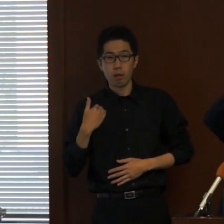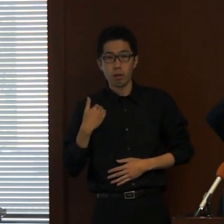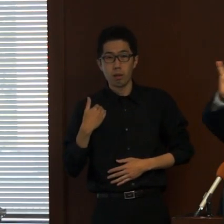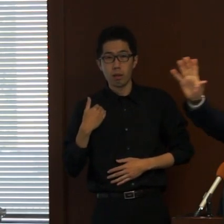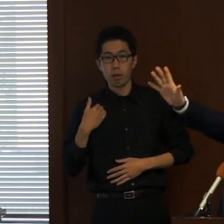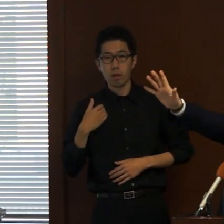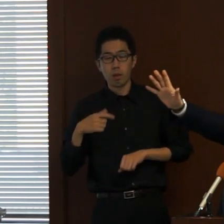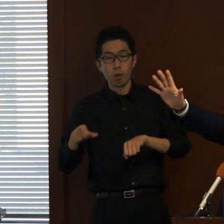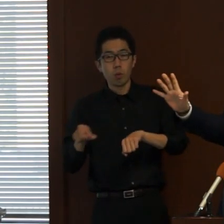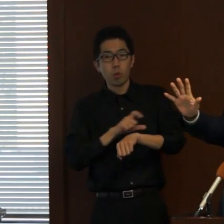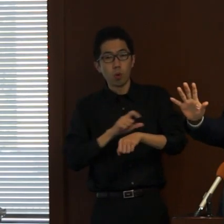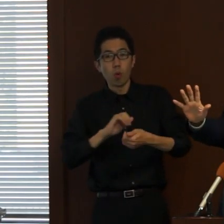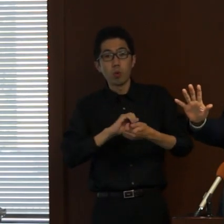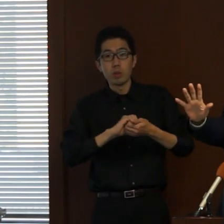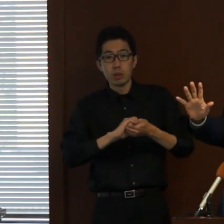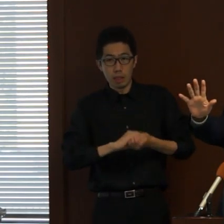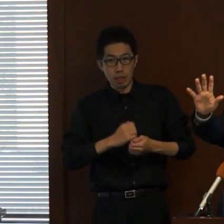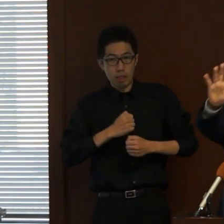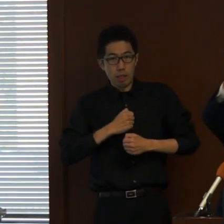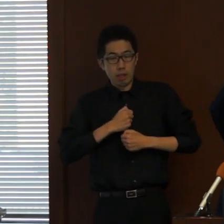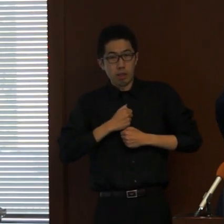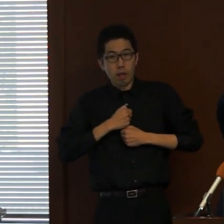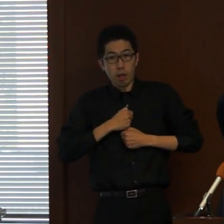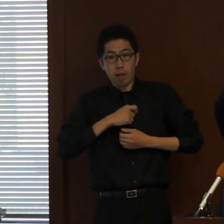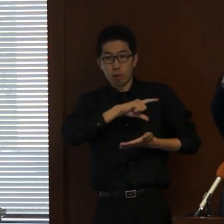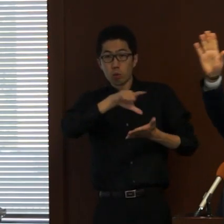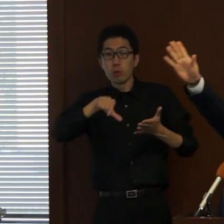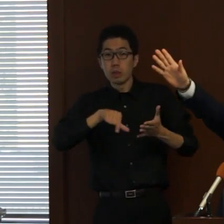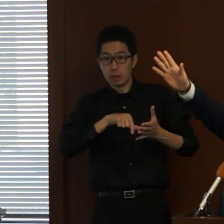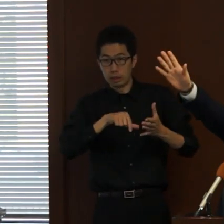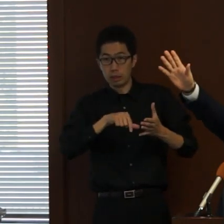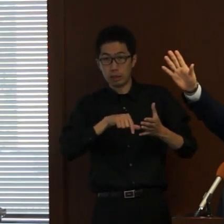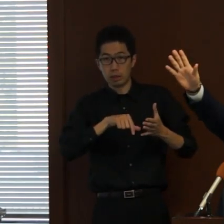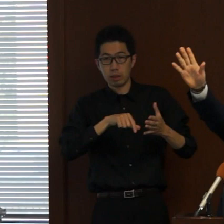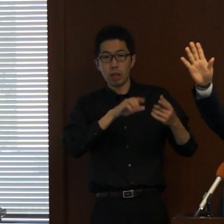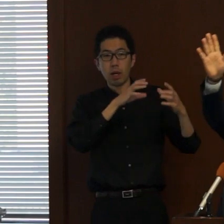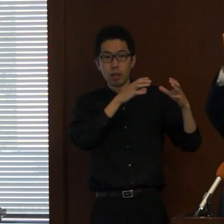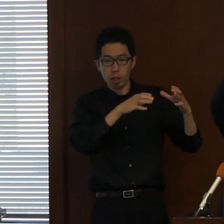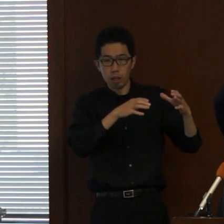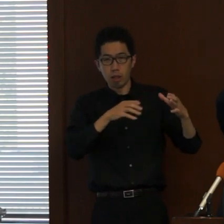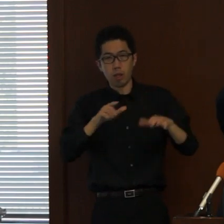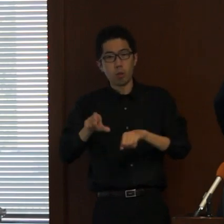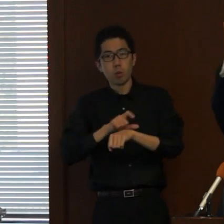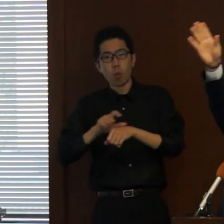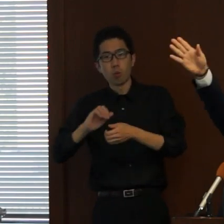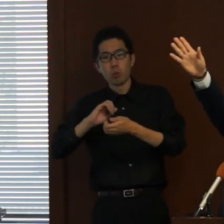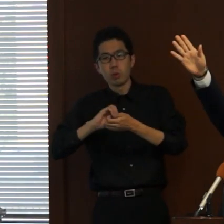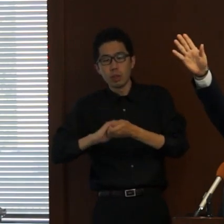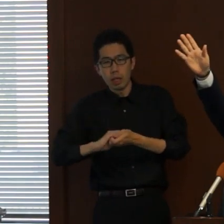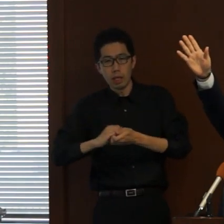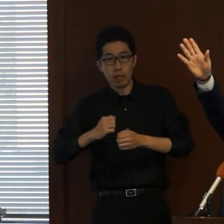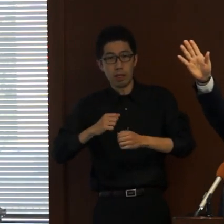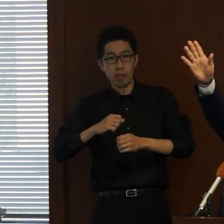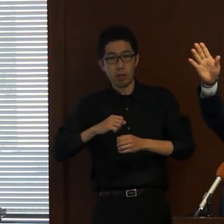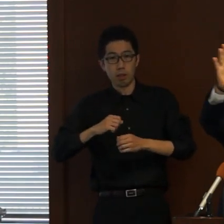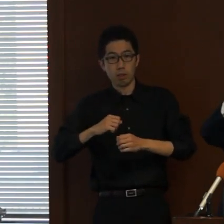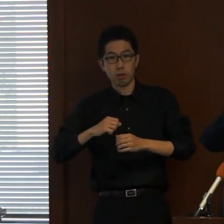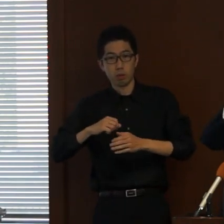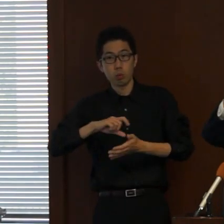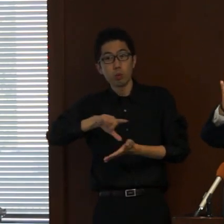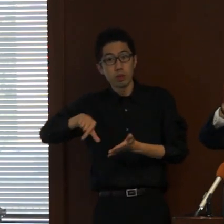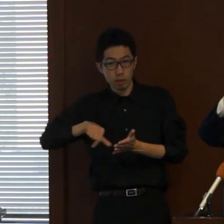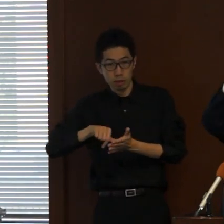特定警戒区域というのがあって、我々のような特定区域があって、で解除があるんですよね。